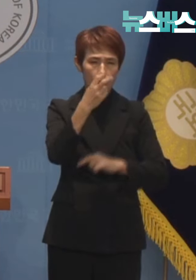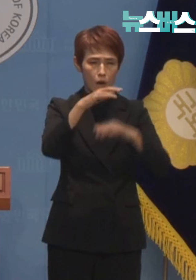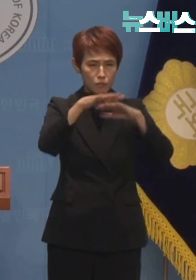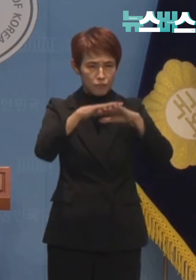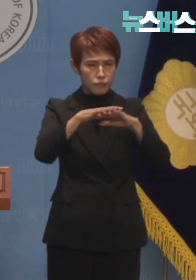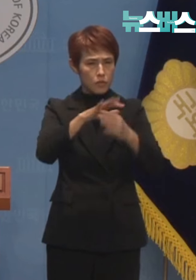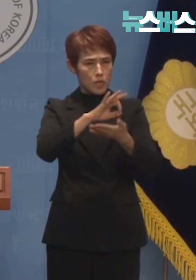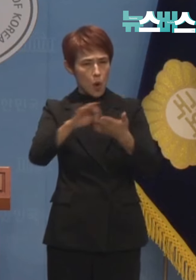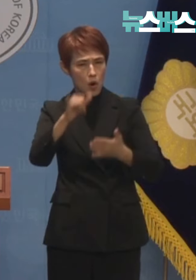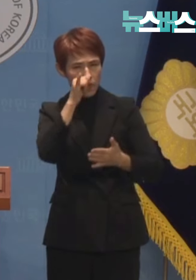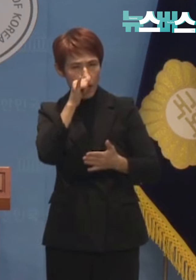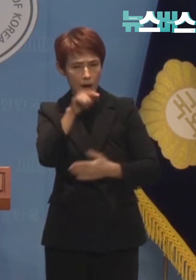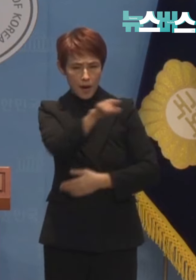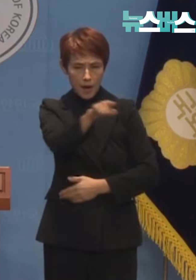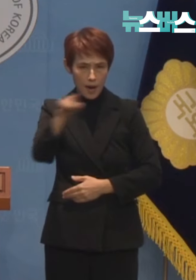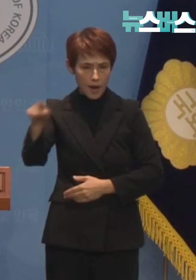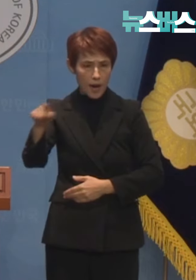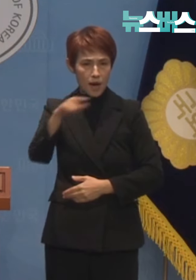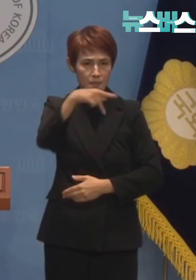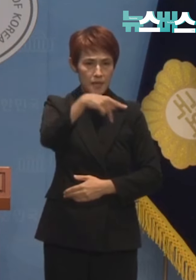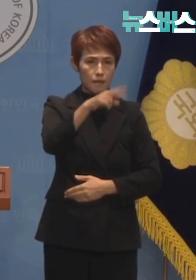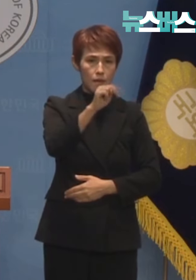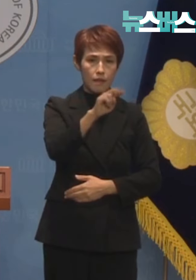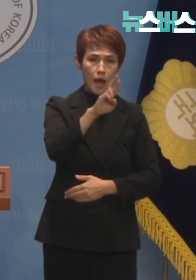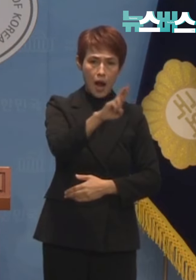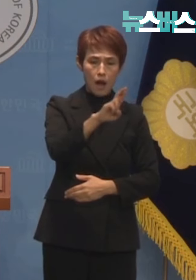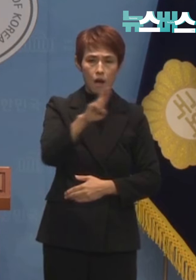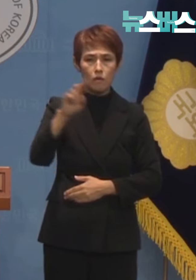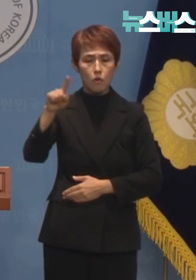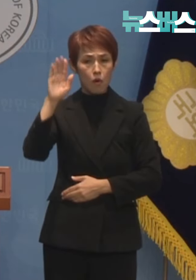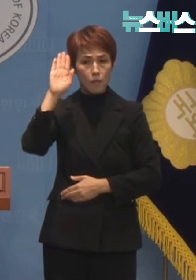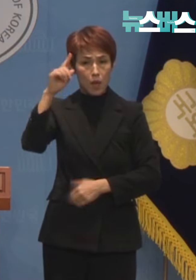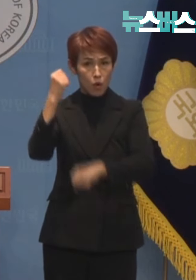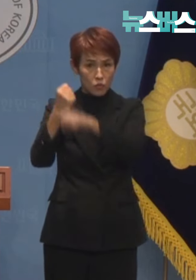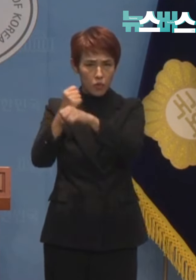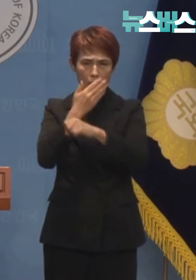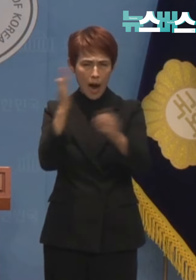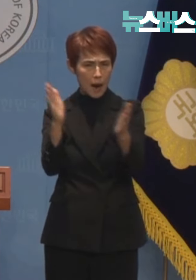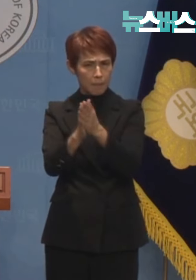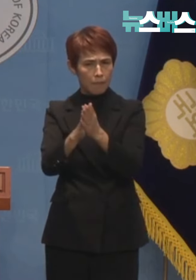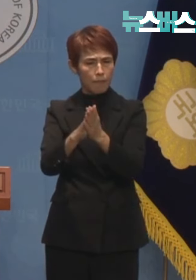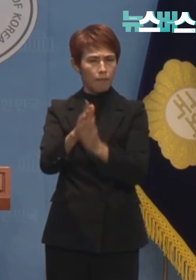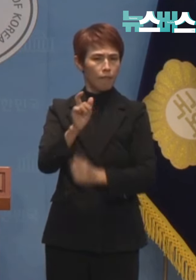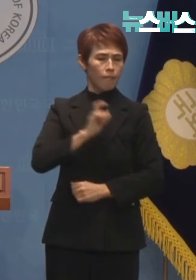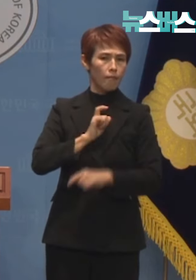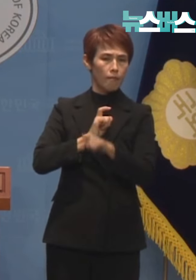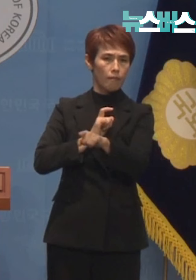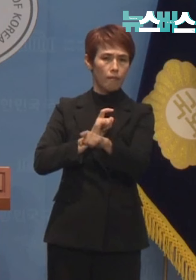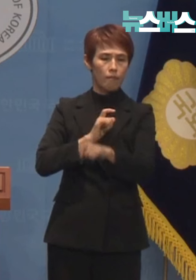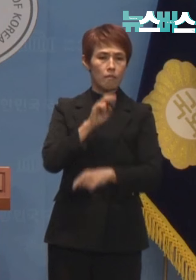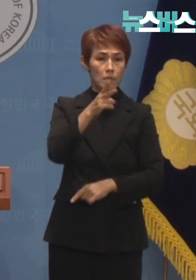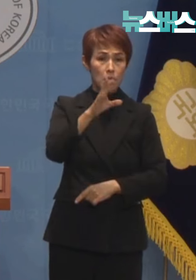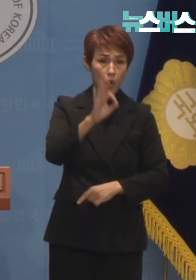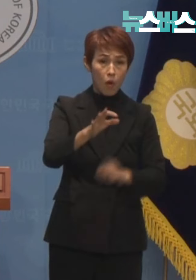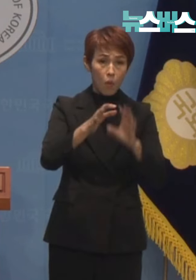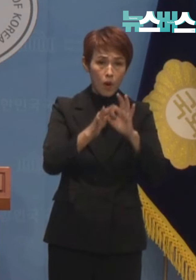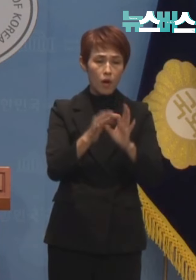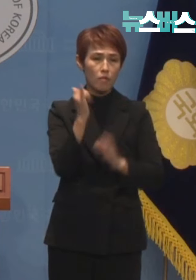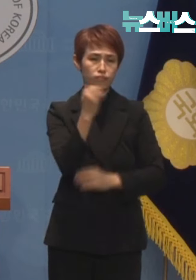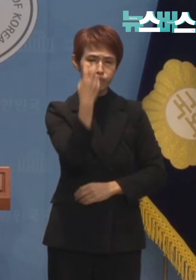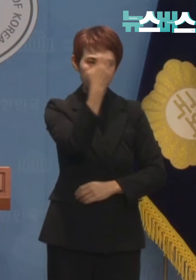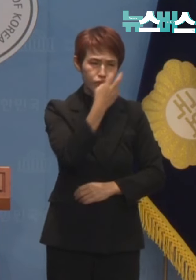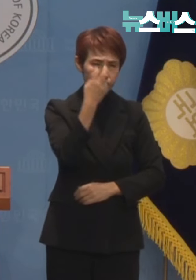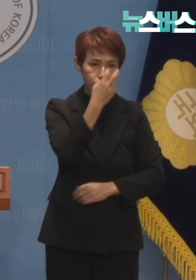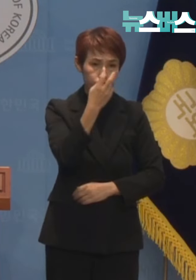아닌지 유착 의혹이 더욱 강하게 의심됩니다. 이처럼 의혹투성이의 명태균 관련 ARS